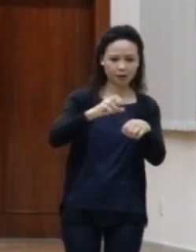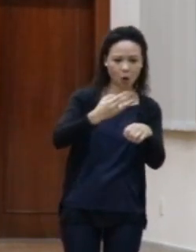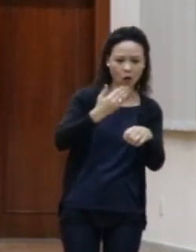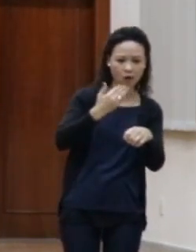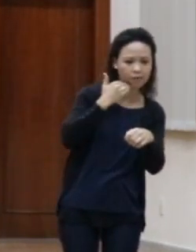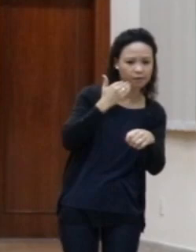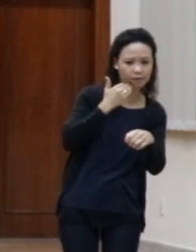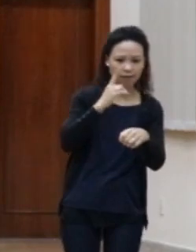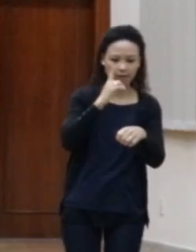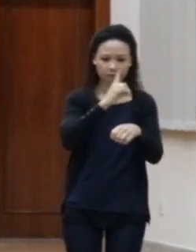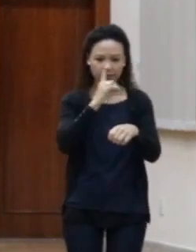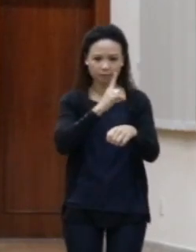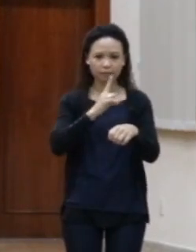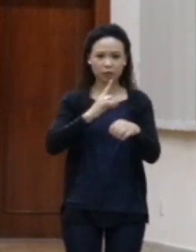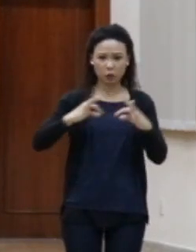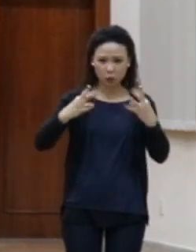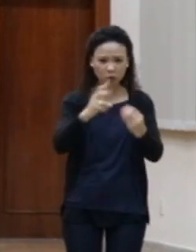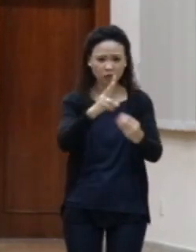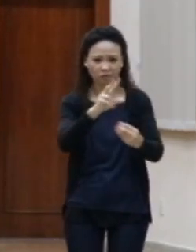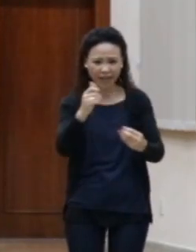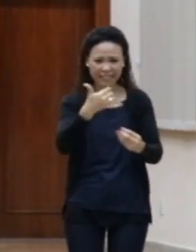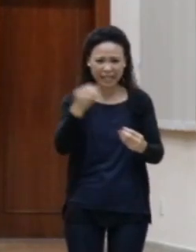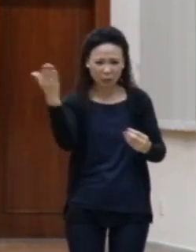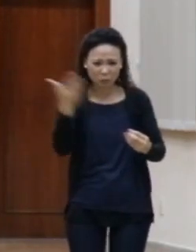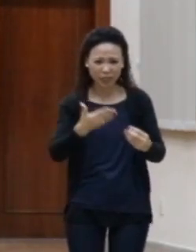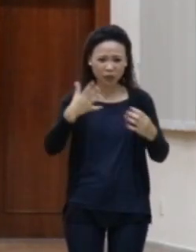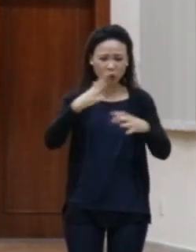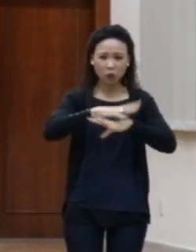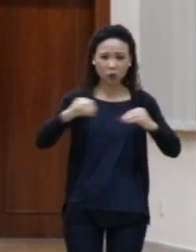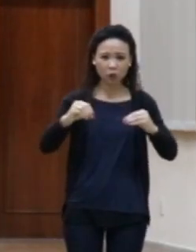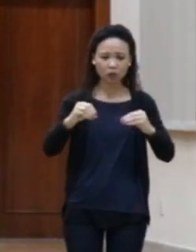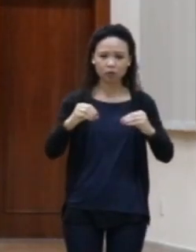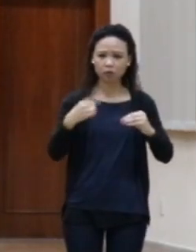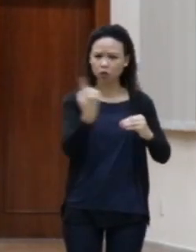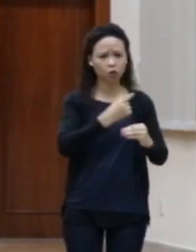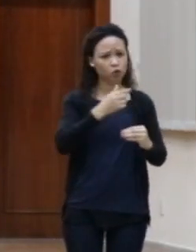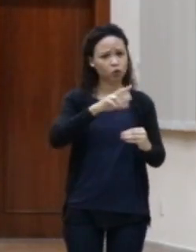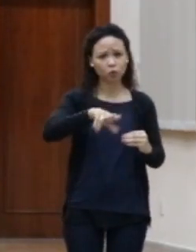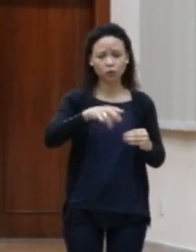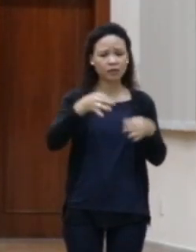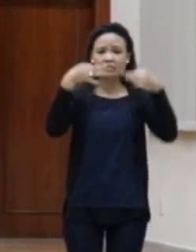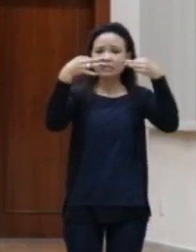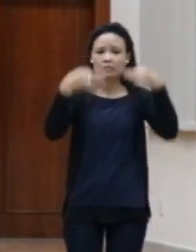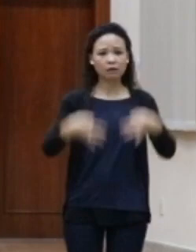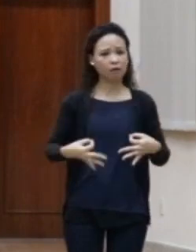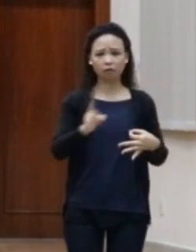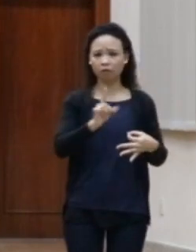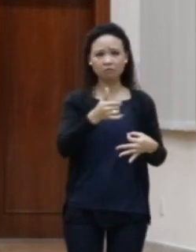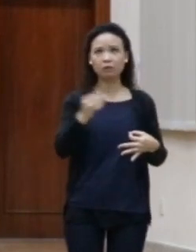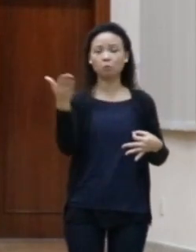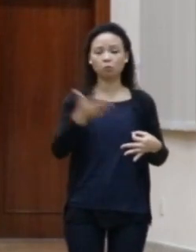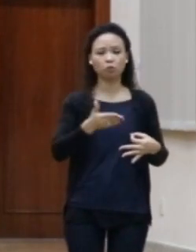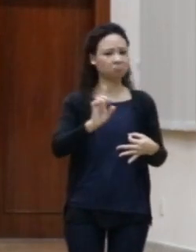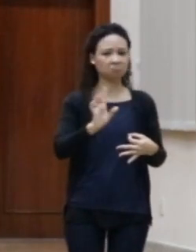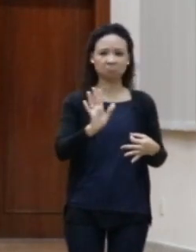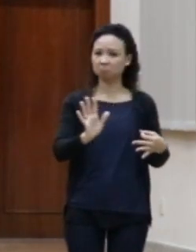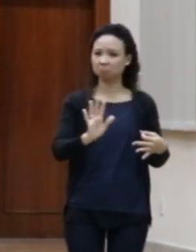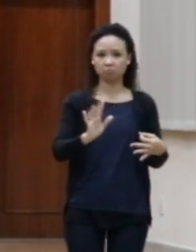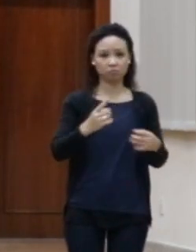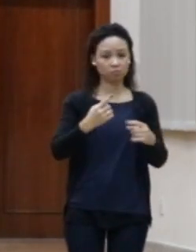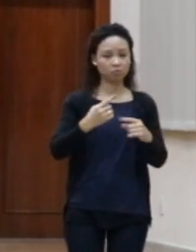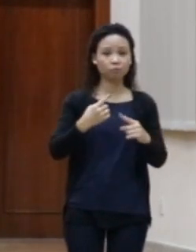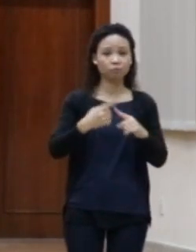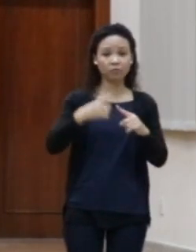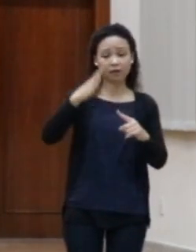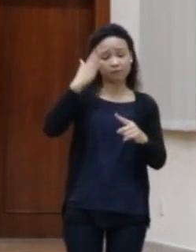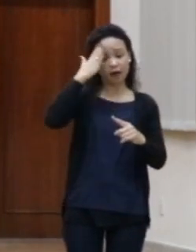Não há essa garantia. Não há essa garantia. Quantos que passam pela vida, enfrentando a dor e o